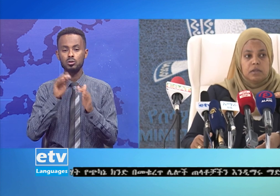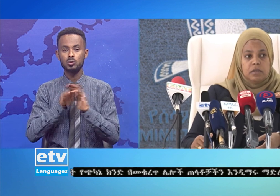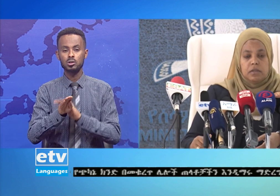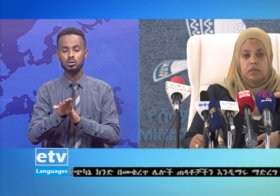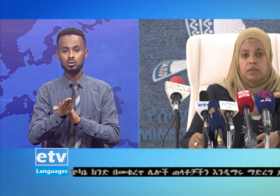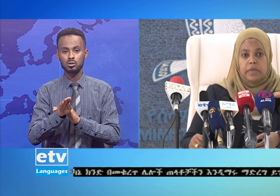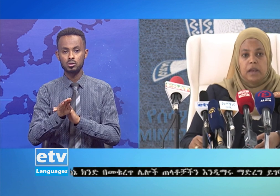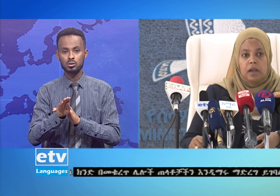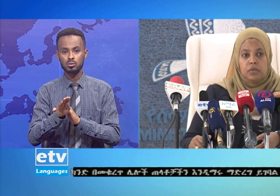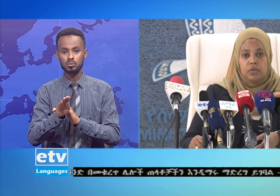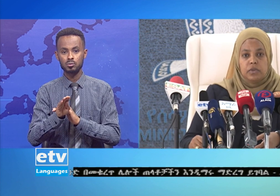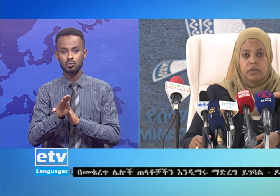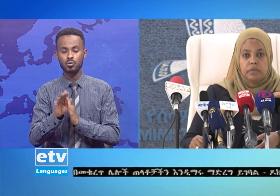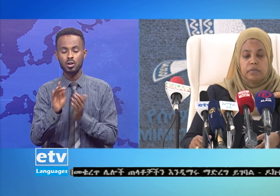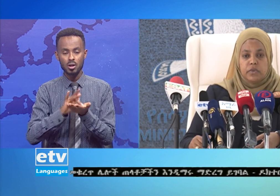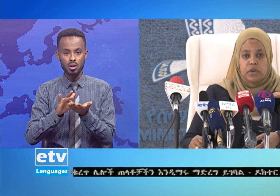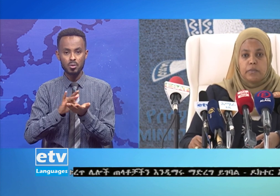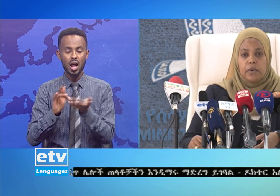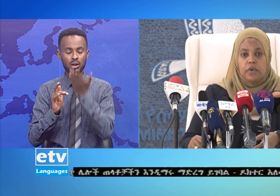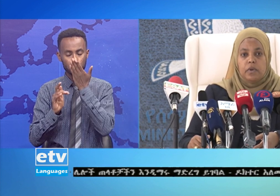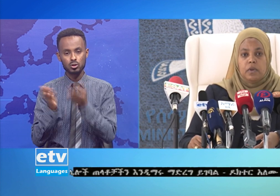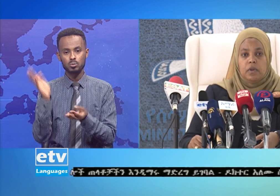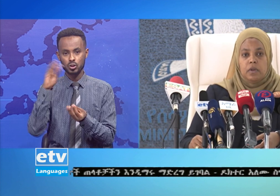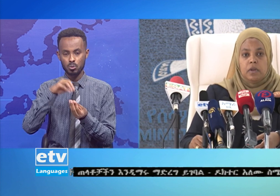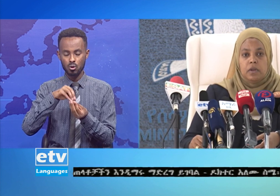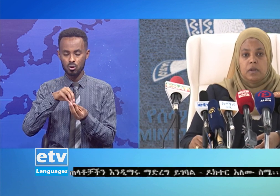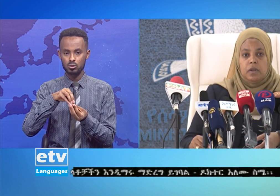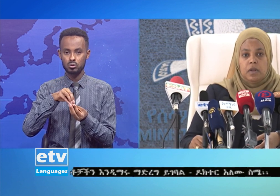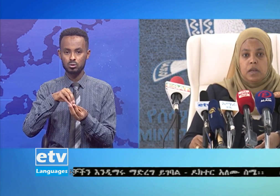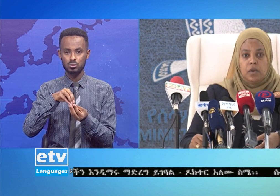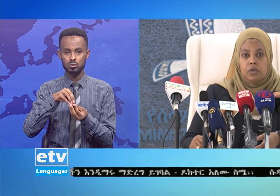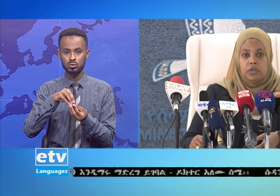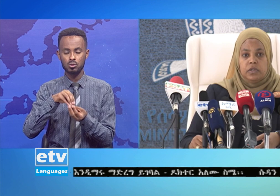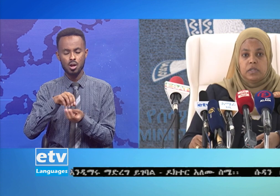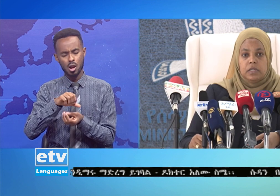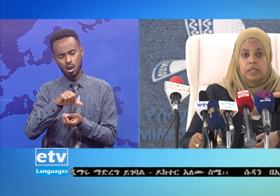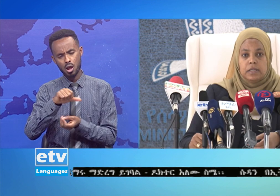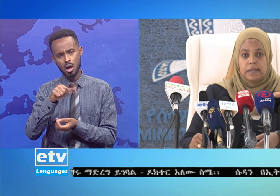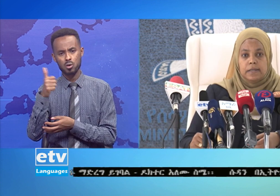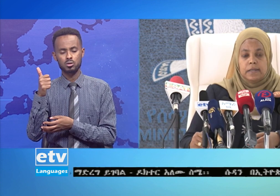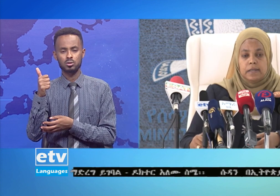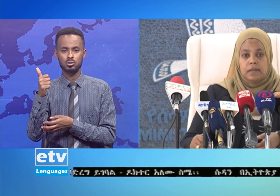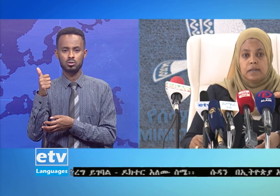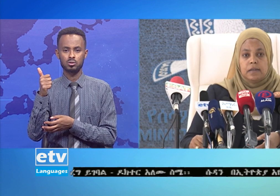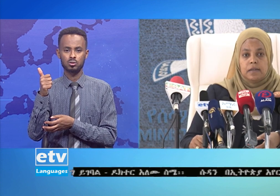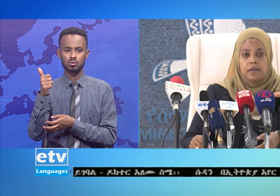ውስጥ መድኃኒቶችንም ጨምሮ ሌሎች